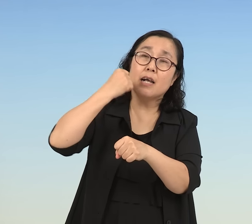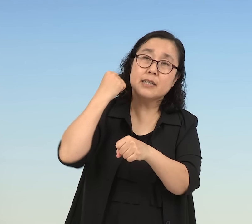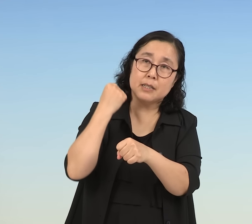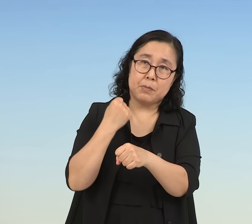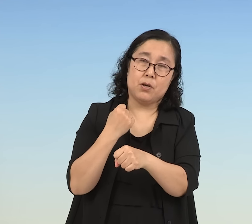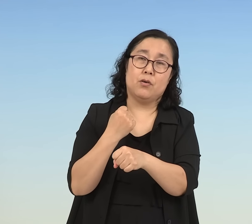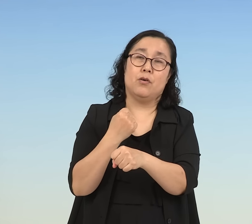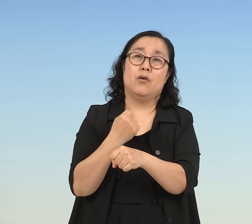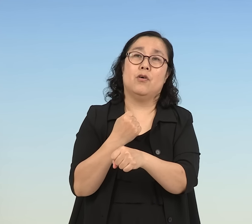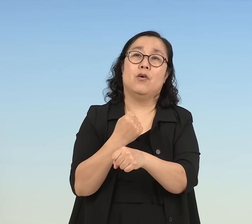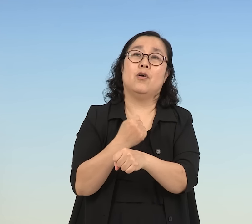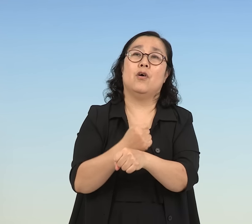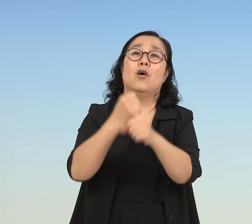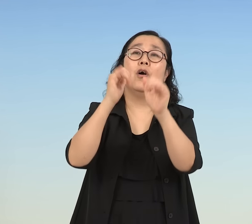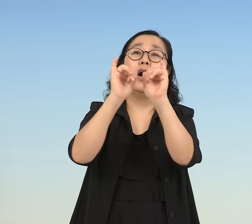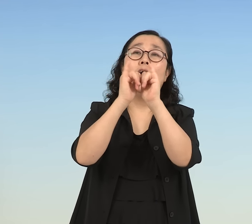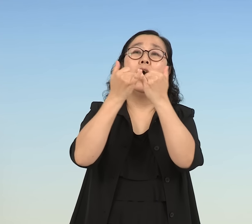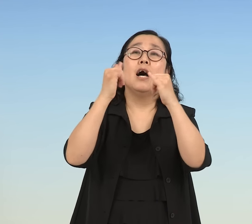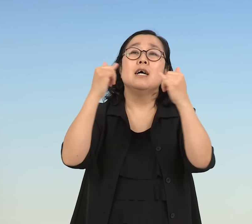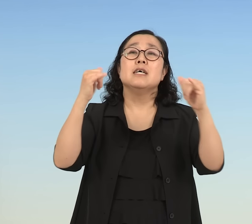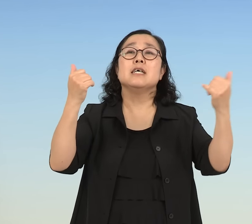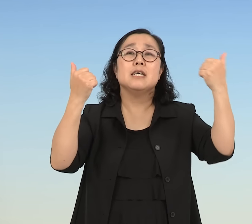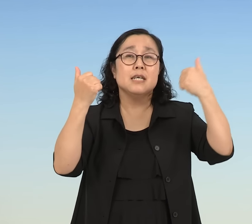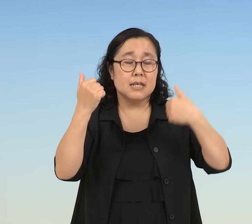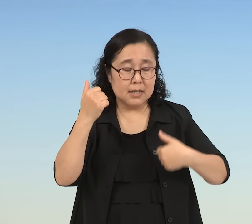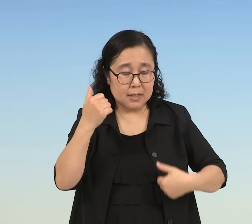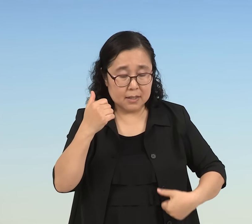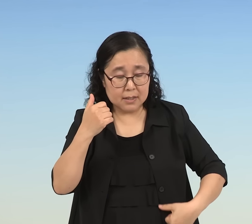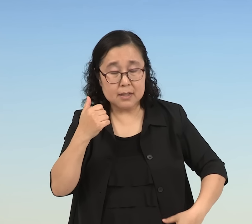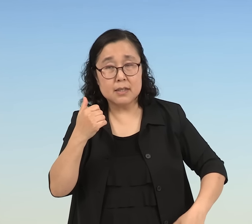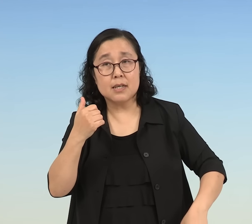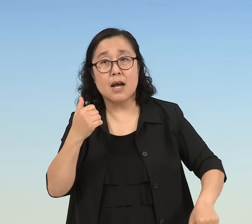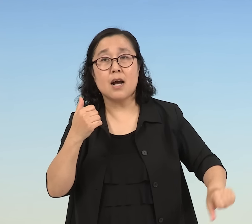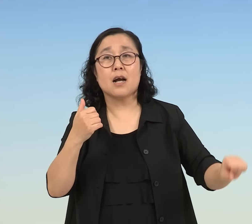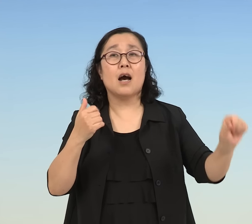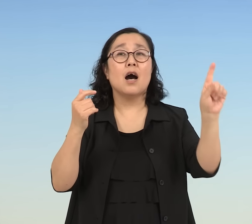우리 더 이상 초라한 존재가 아닙니다. 인자가 무엇이 관대,